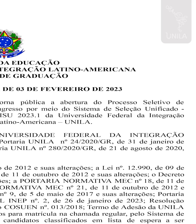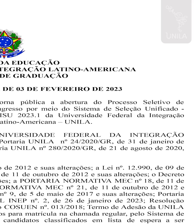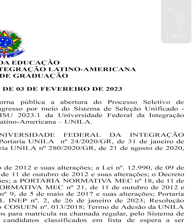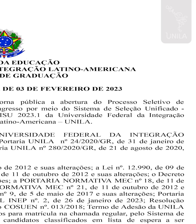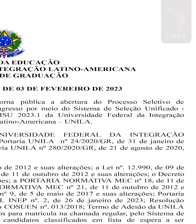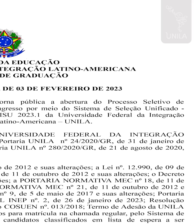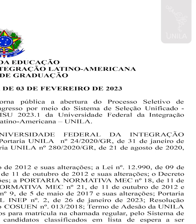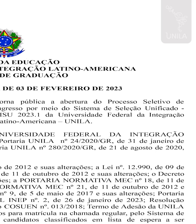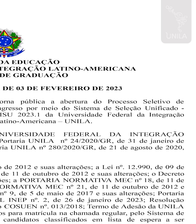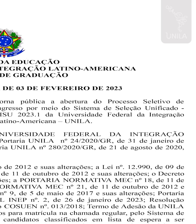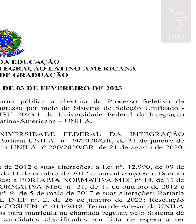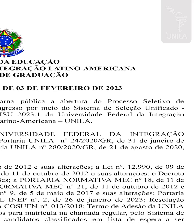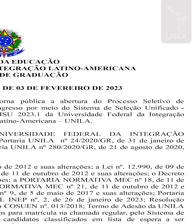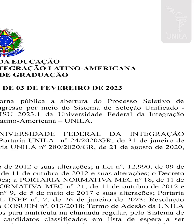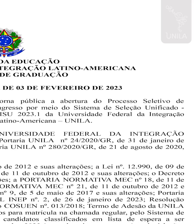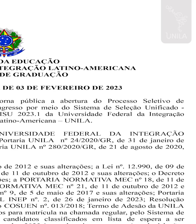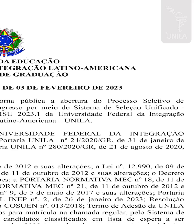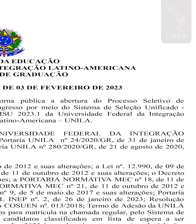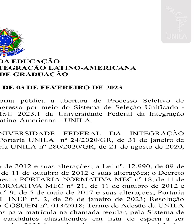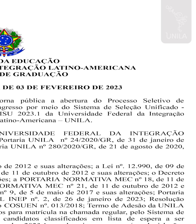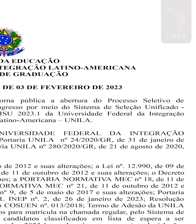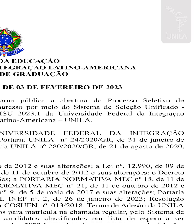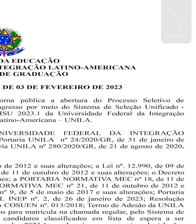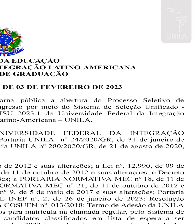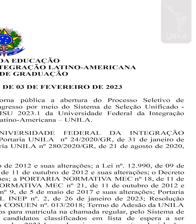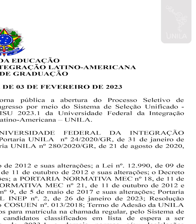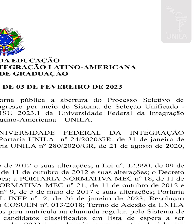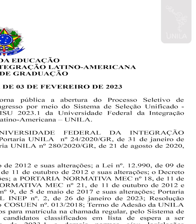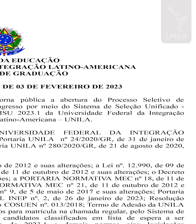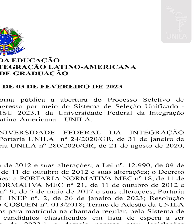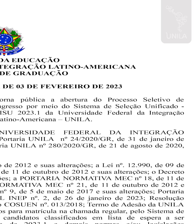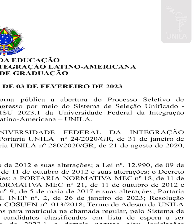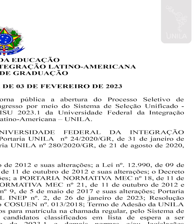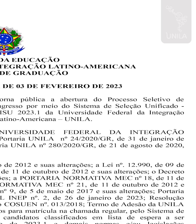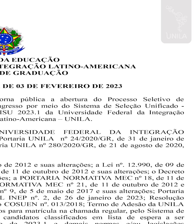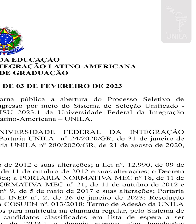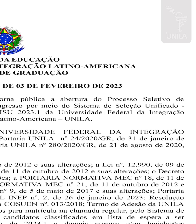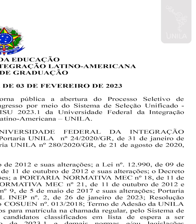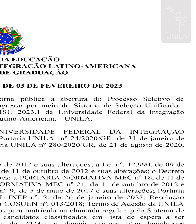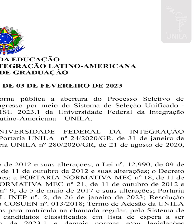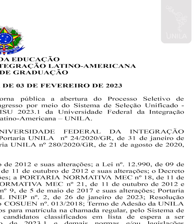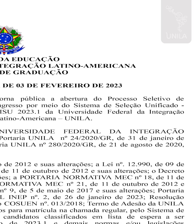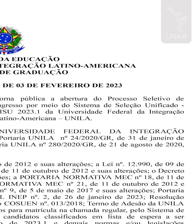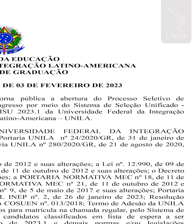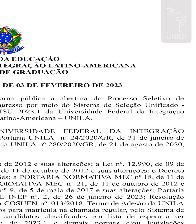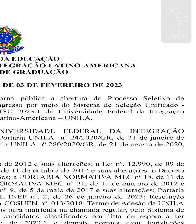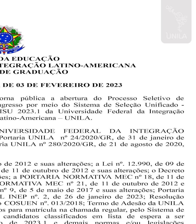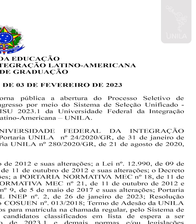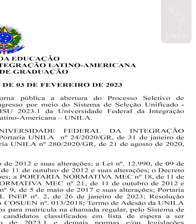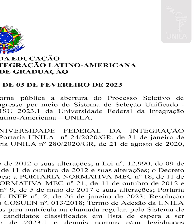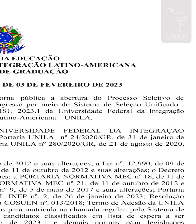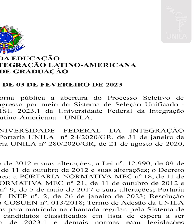Ministério da Educação, Universidade Federal da Integração Latino-Americana, Pró-Reitoria